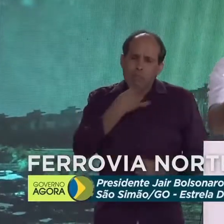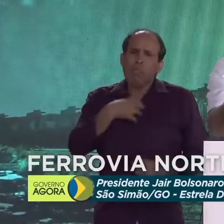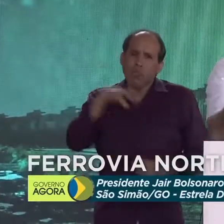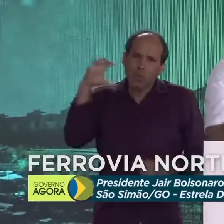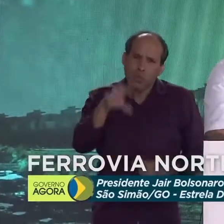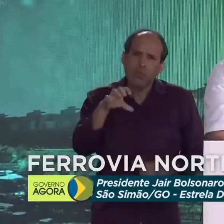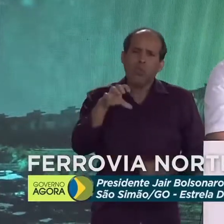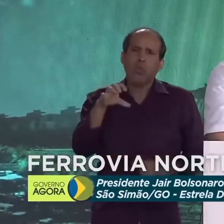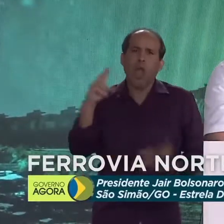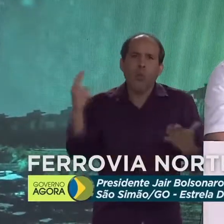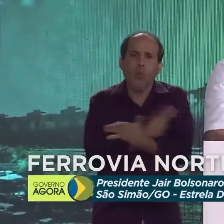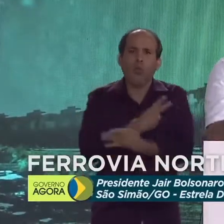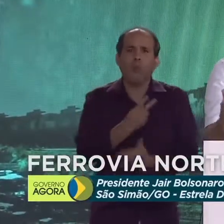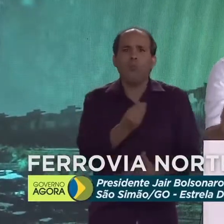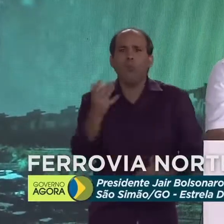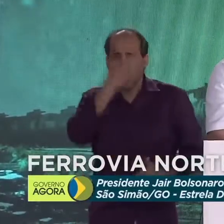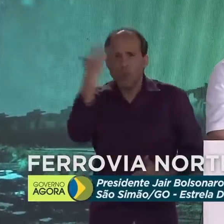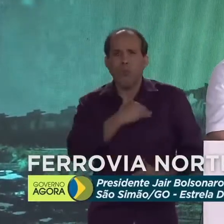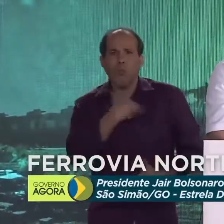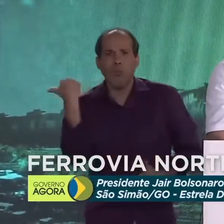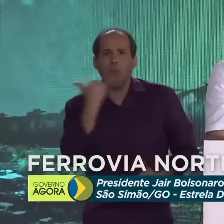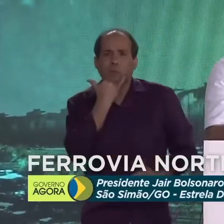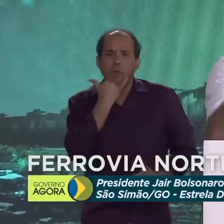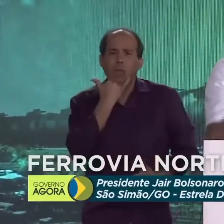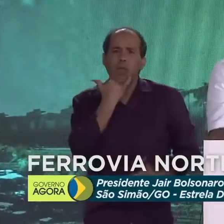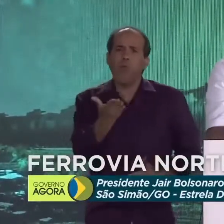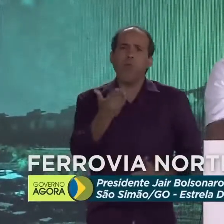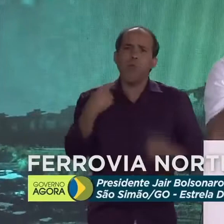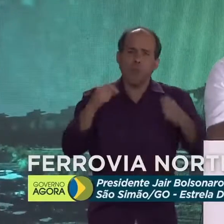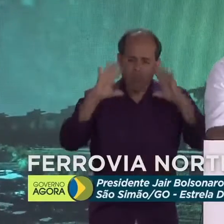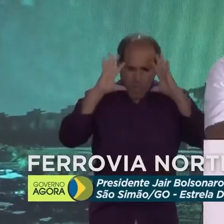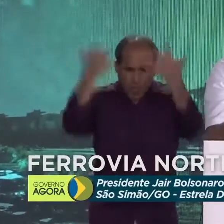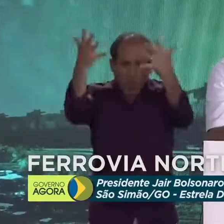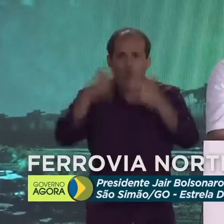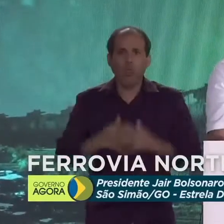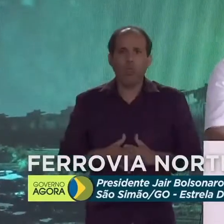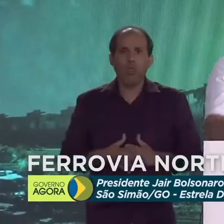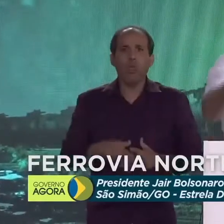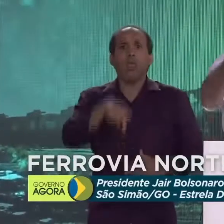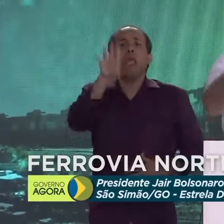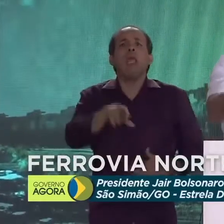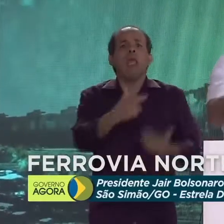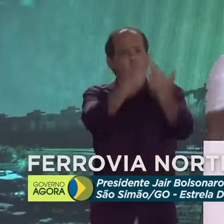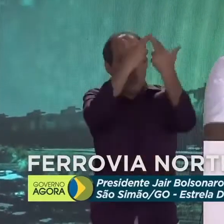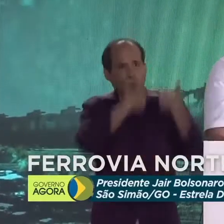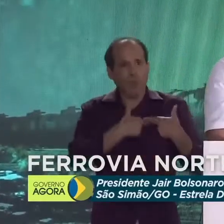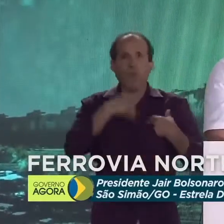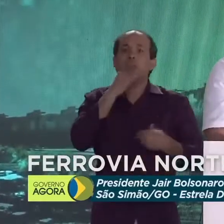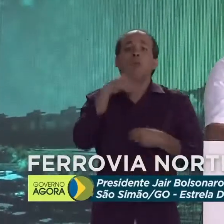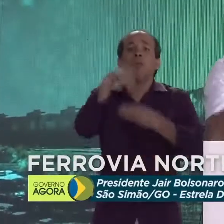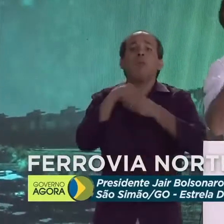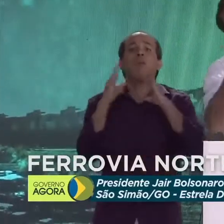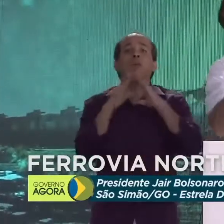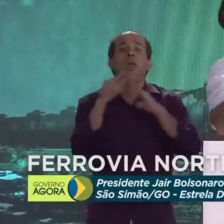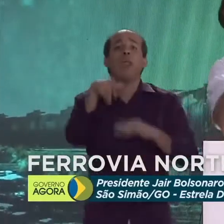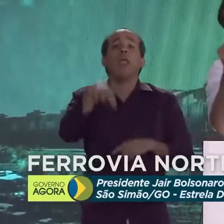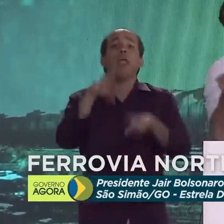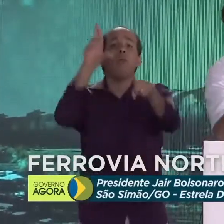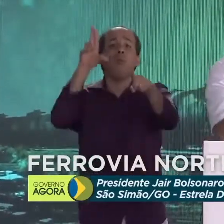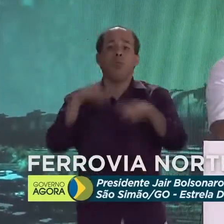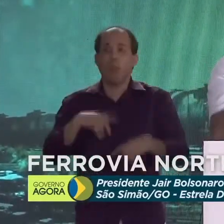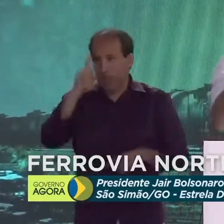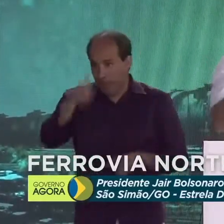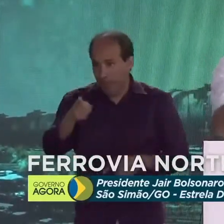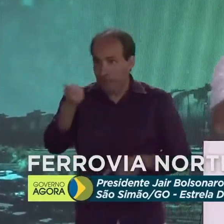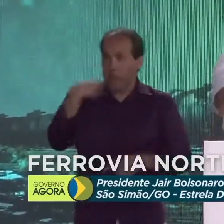mortes, repito, mas tem que ter uma solução. Tudo tem que ter um responsável, até dentro de casa. Ou você manda um